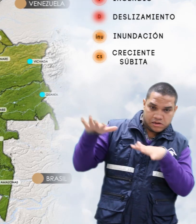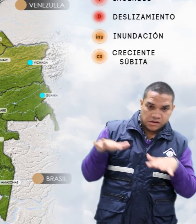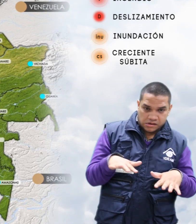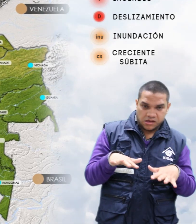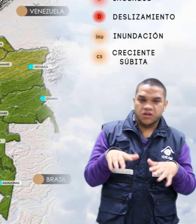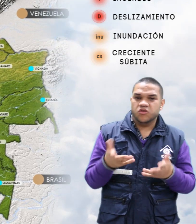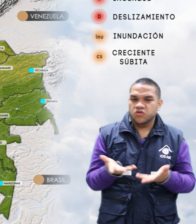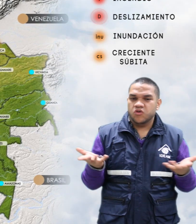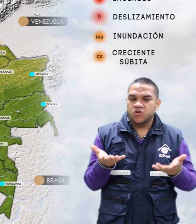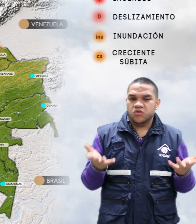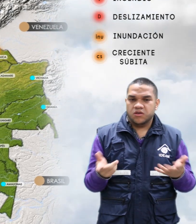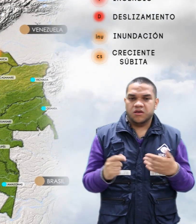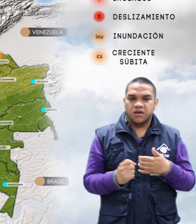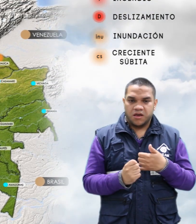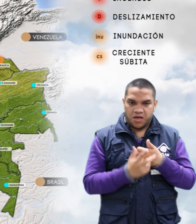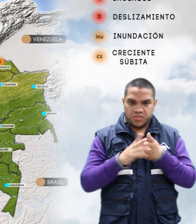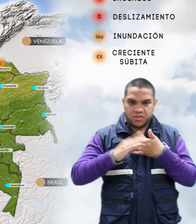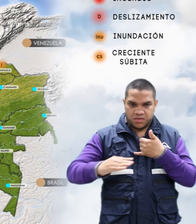pendiente localizados en las regiones Andina y Pacífica.